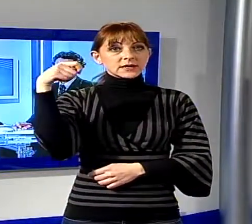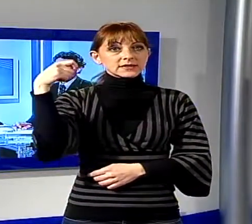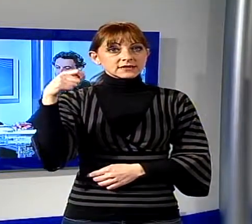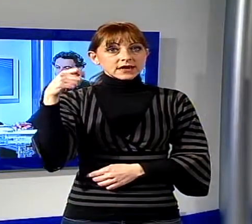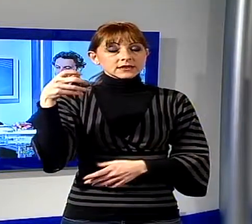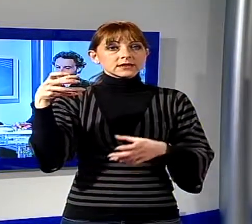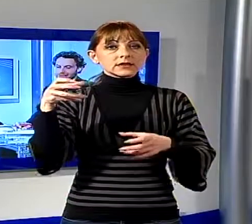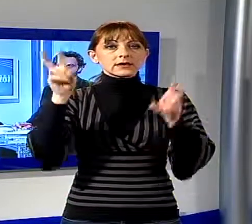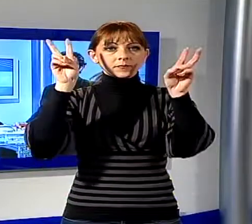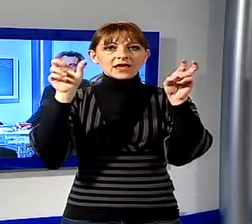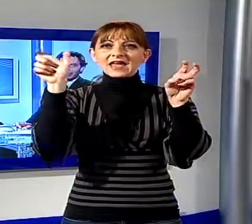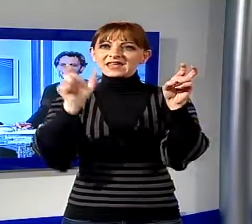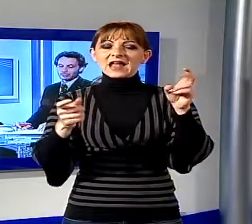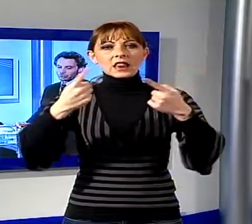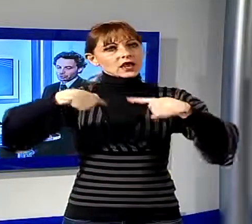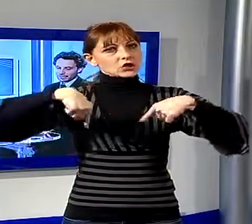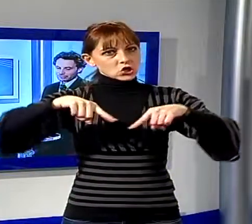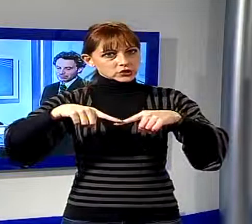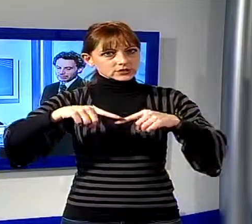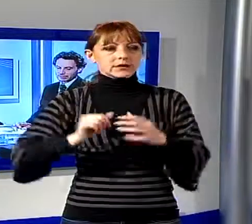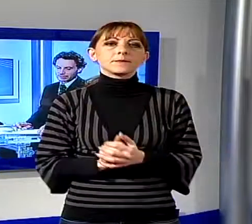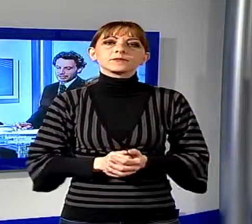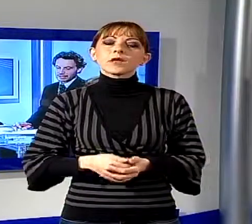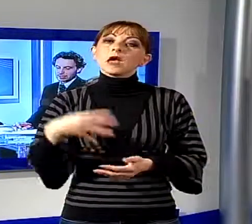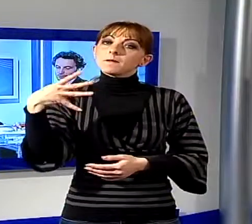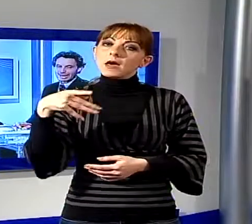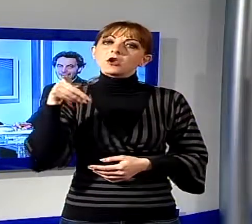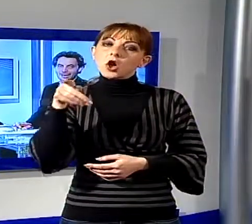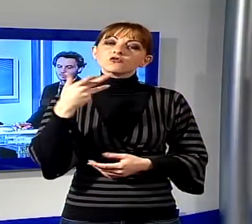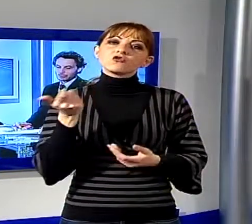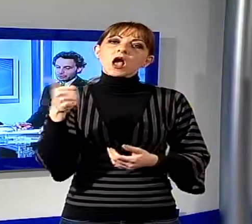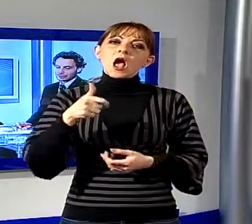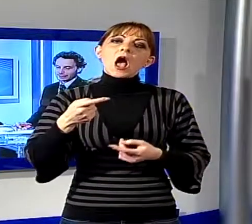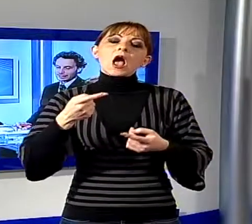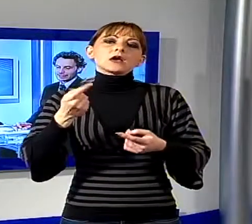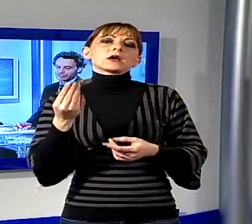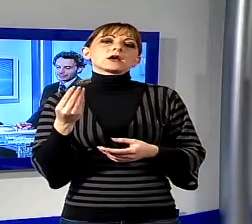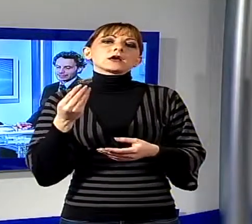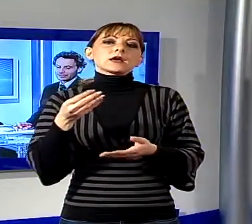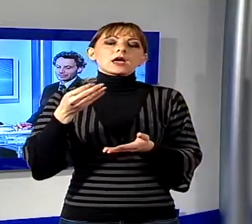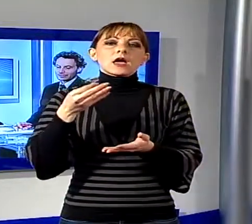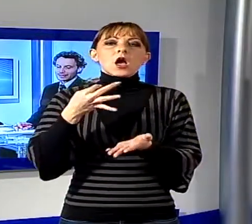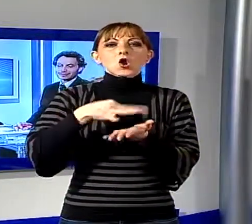stroncato da un male. Mannocci era stato anche consigliere comunale nel PC tra gli anni